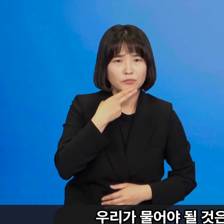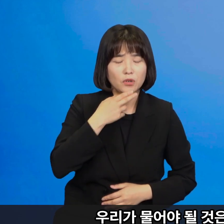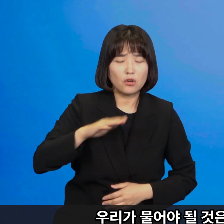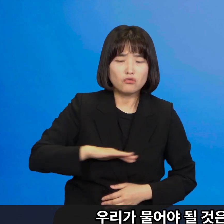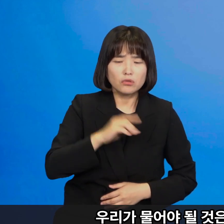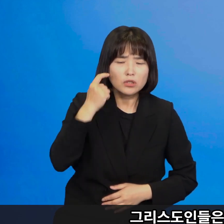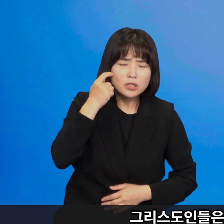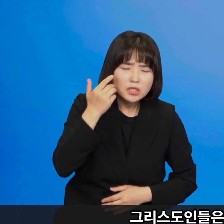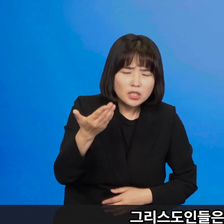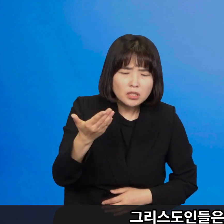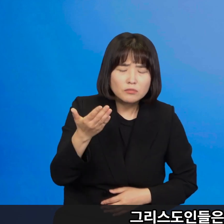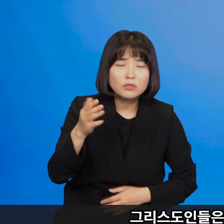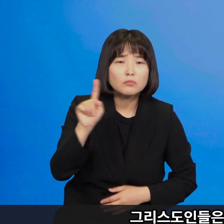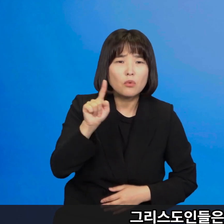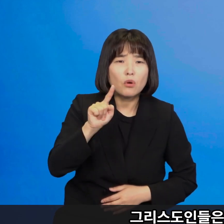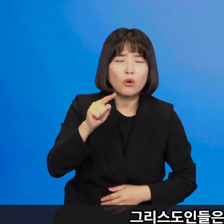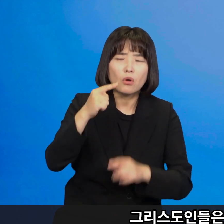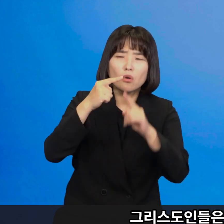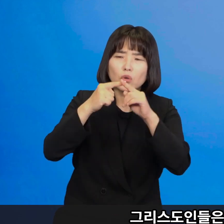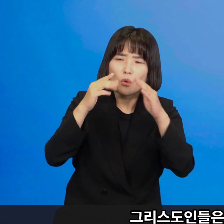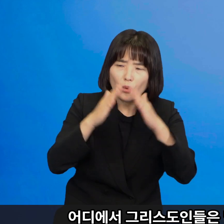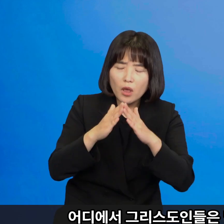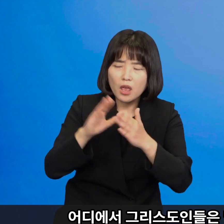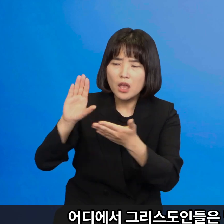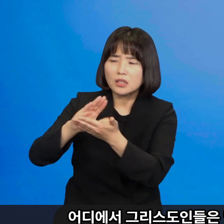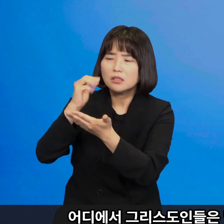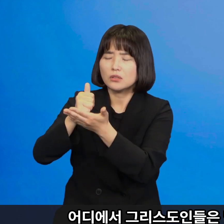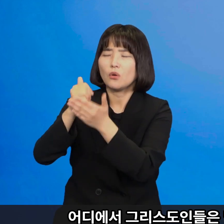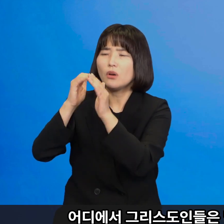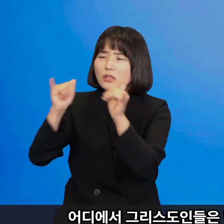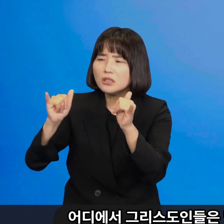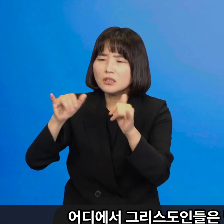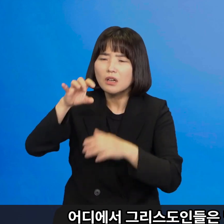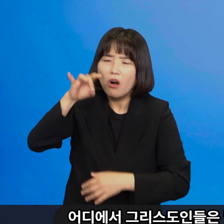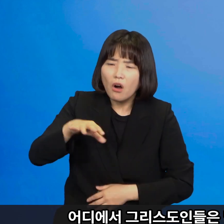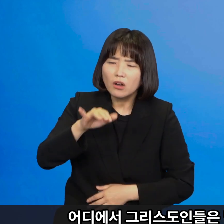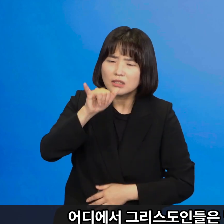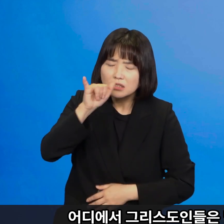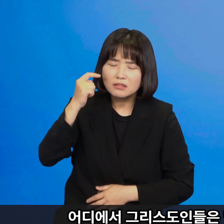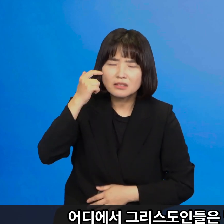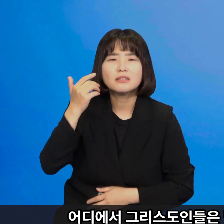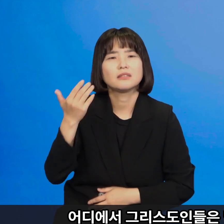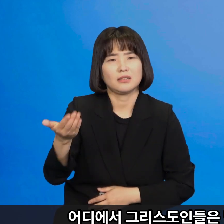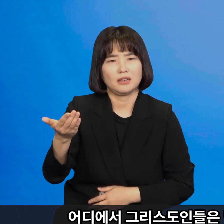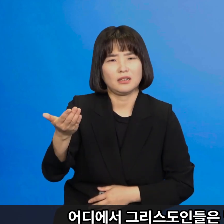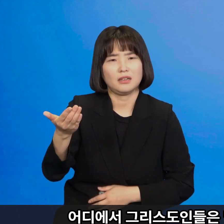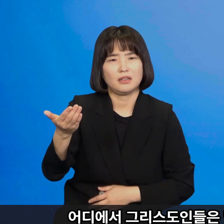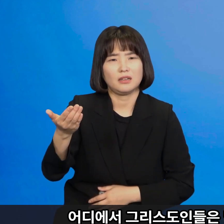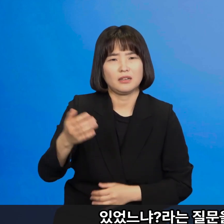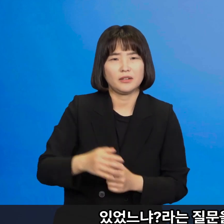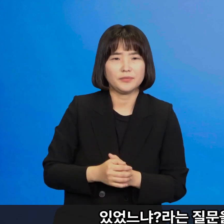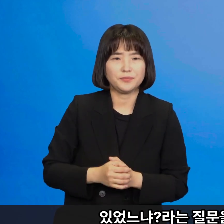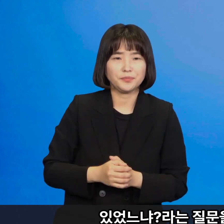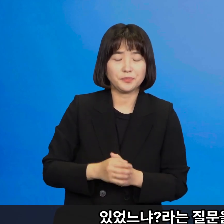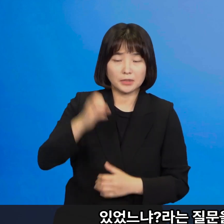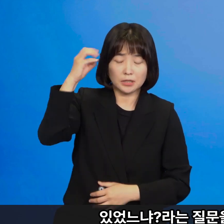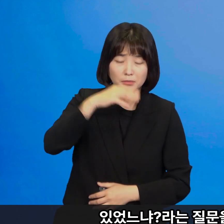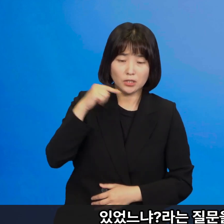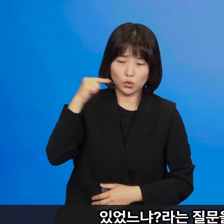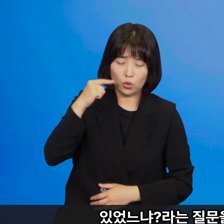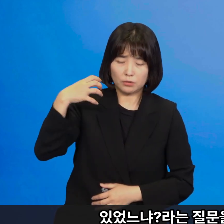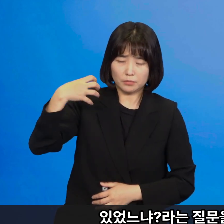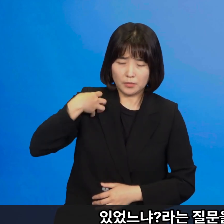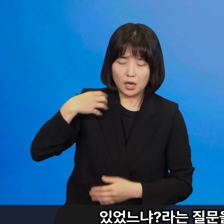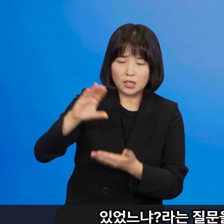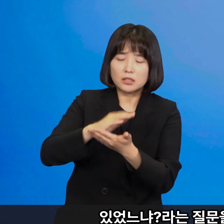어디에 있느냐? 그리스도인들은 어디에 있었느냐? 어디에서 그리스도인들은 빛과 소금의 역할을 감당하고 있었느냐라는 질문을